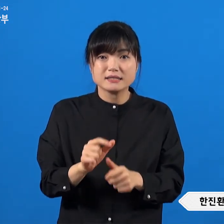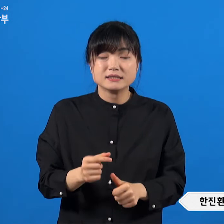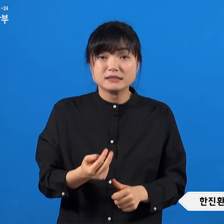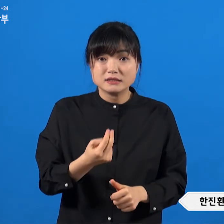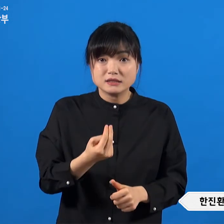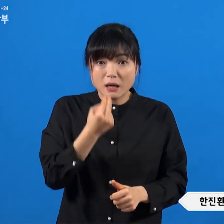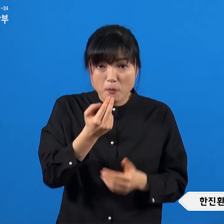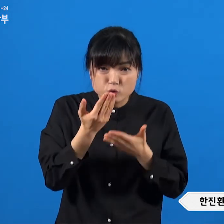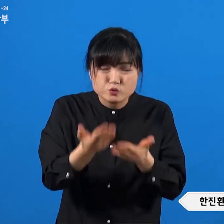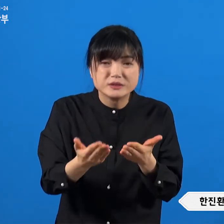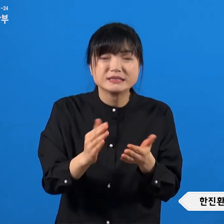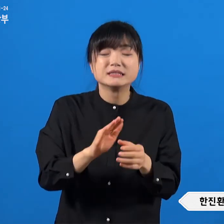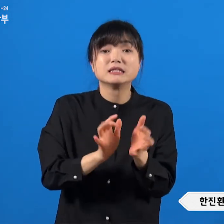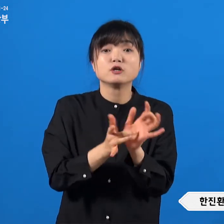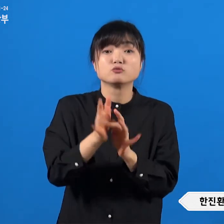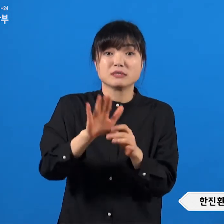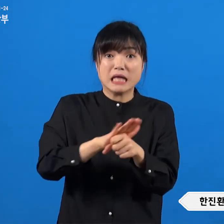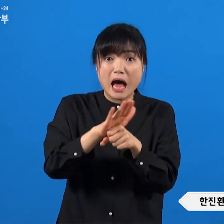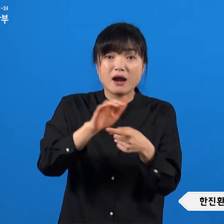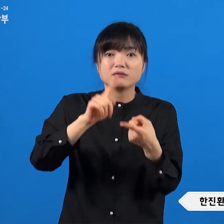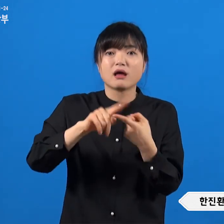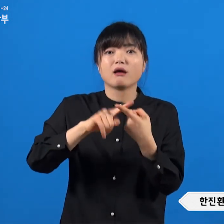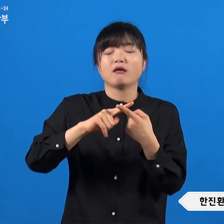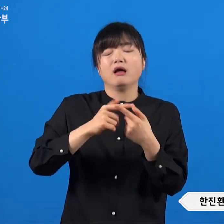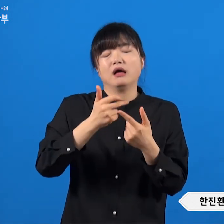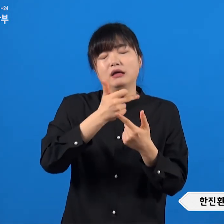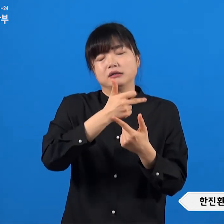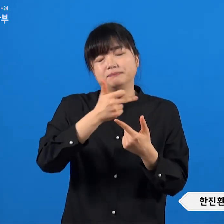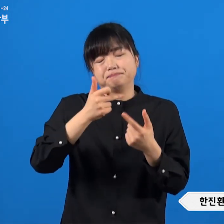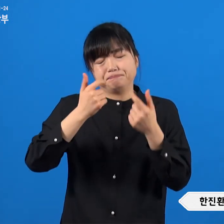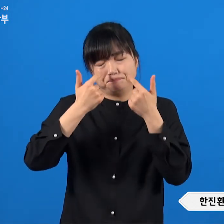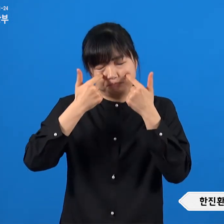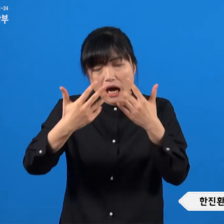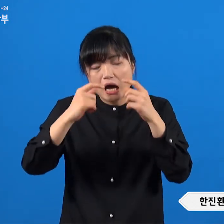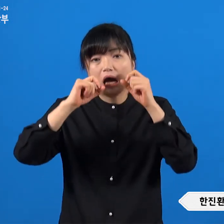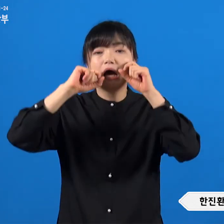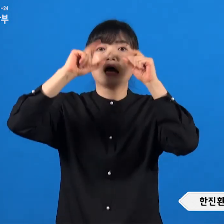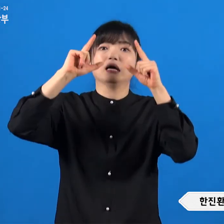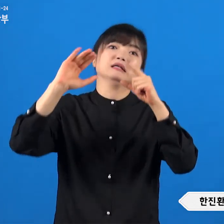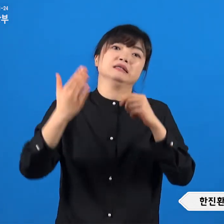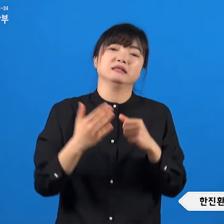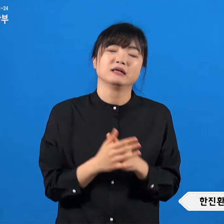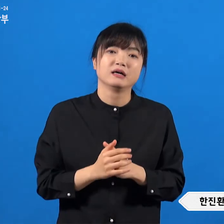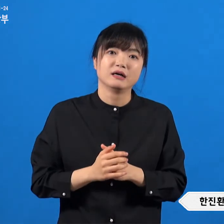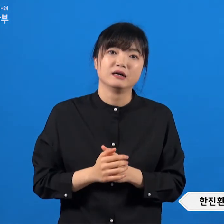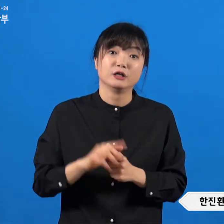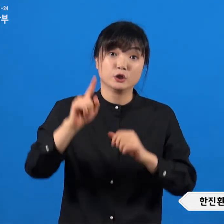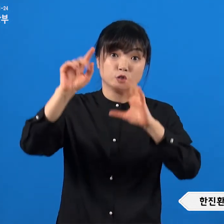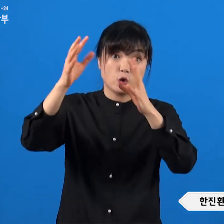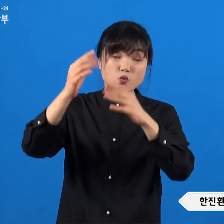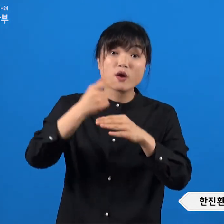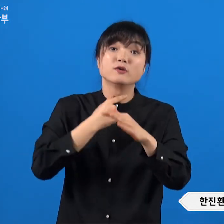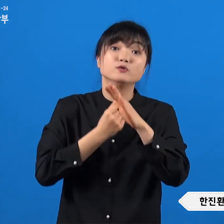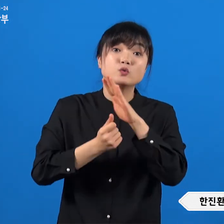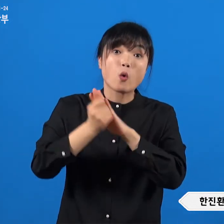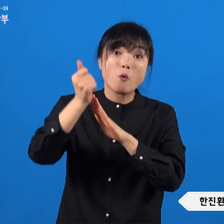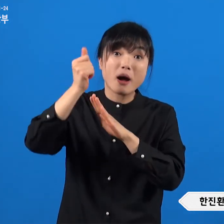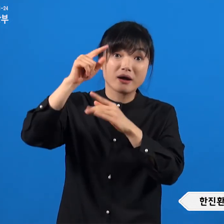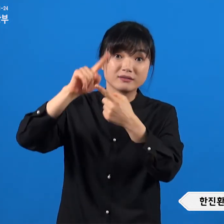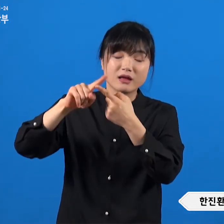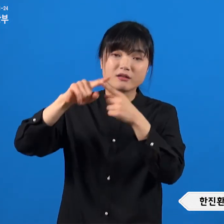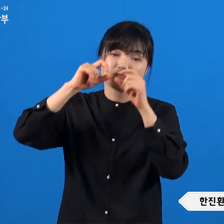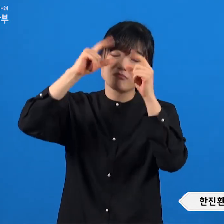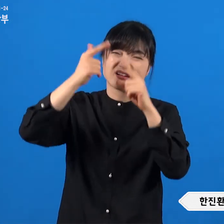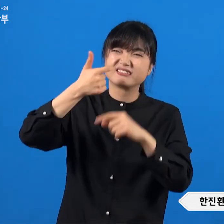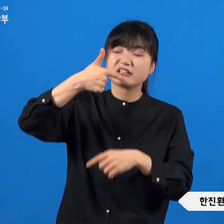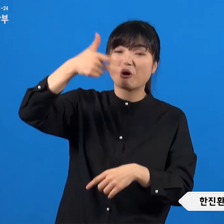큰 사랑인지도 깨달아졌습니다. 그러니까 또 천국의 소망도 분명해졌습니다.